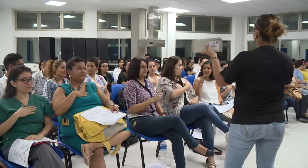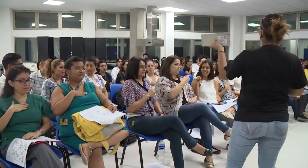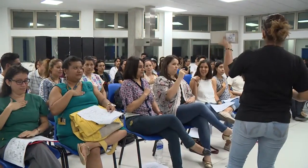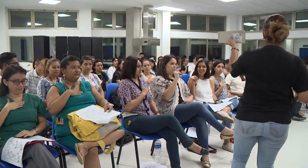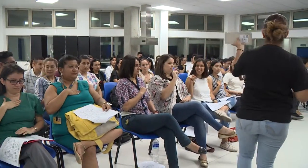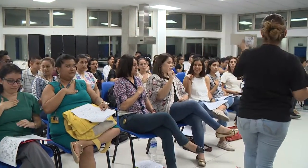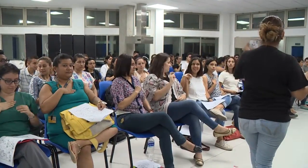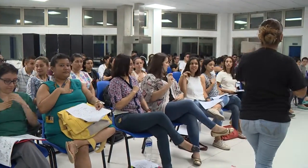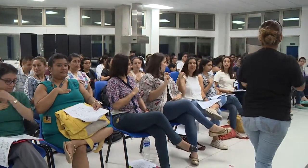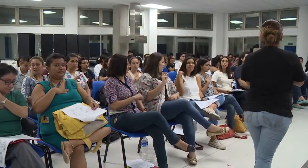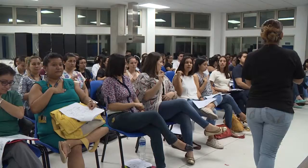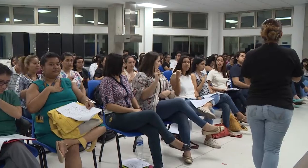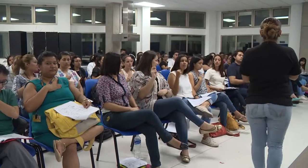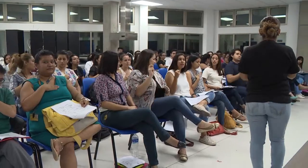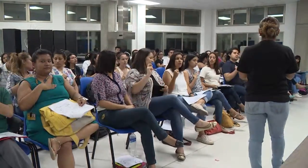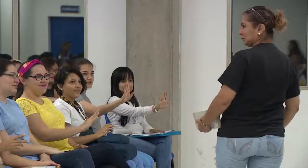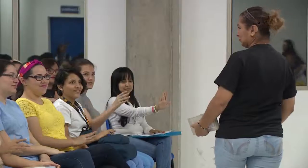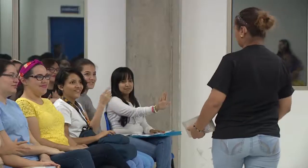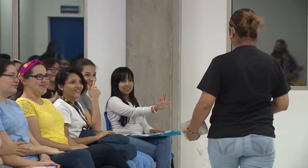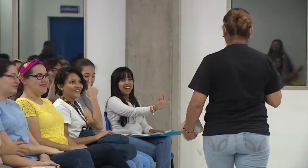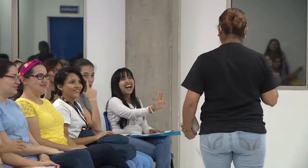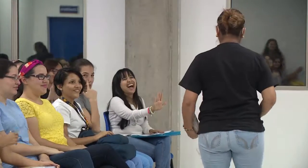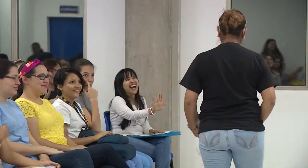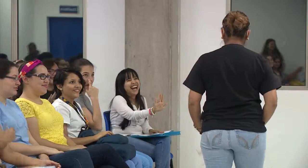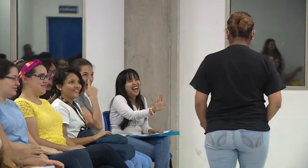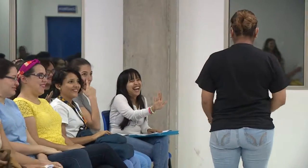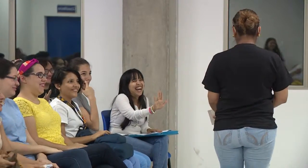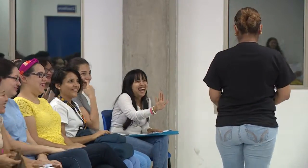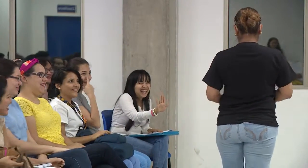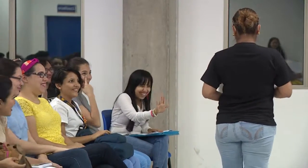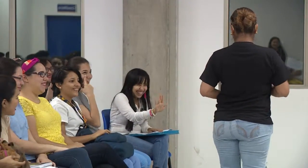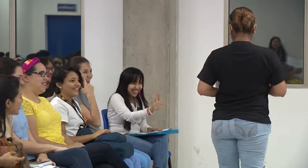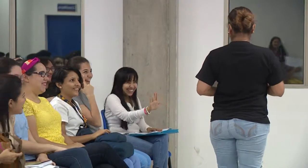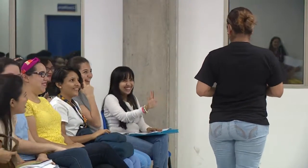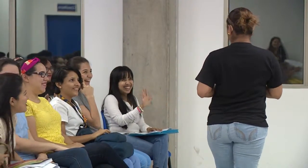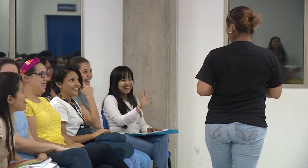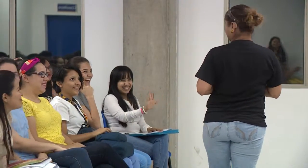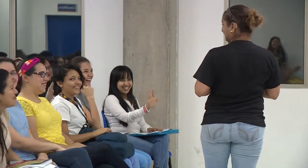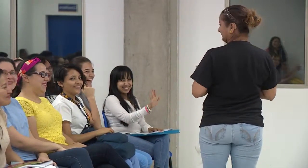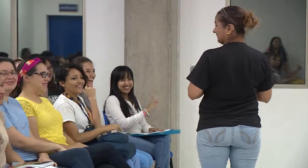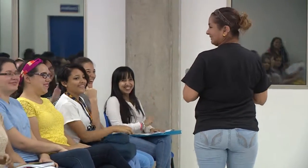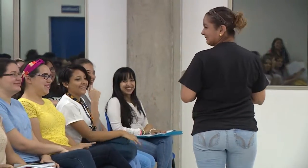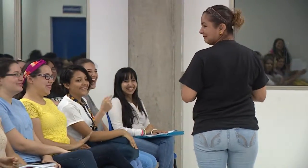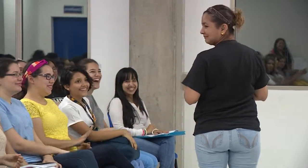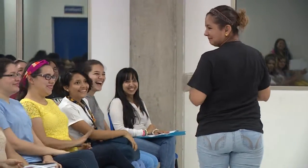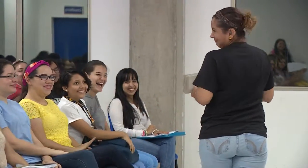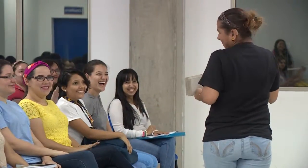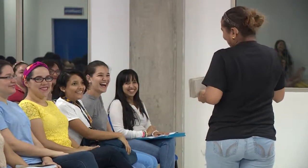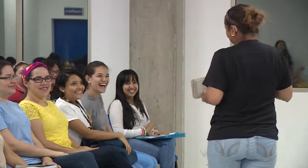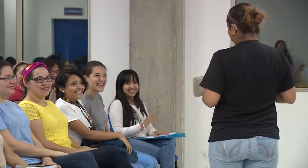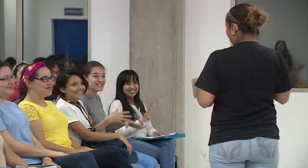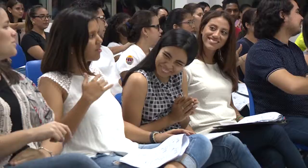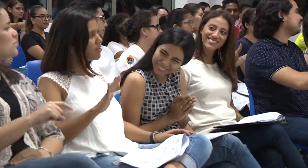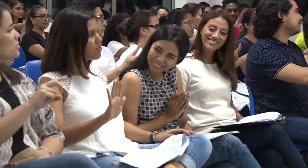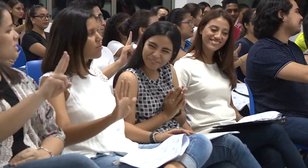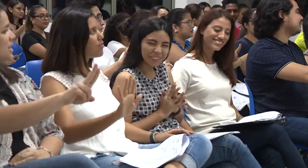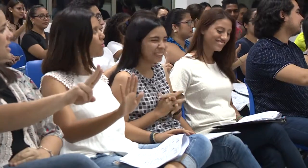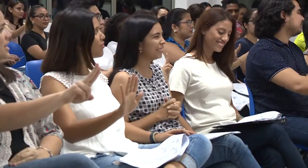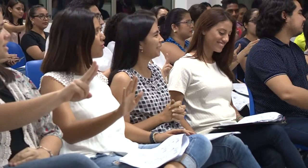Como parte de la conciencia social en la Universidad Nacional Autónoma de Honduras en el Valle de Sula, se imparte el taller de lenguaje de señas,